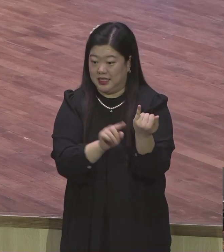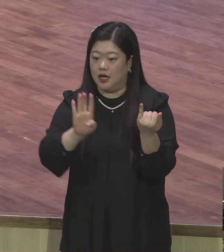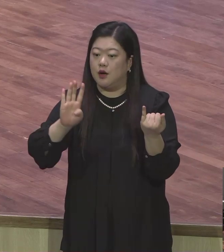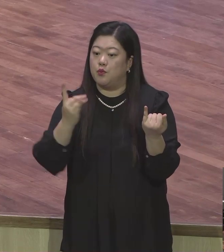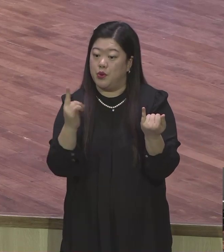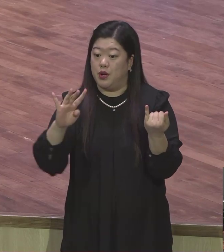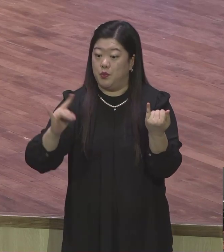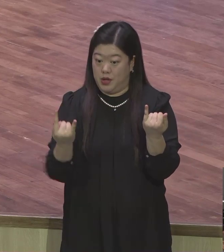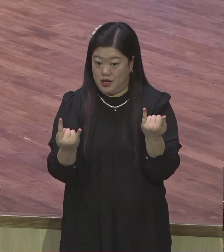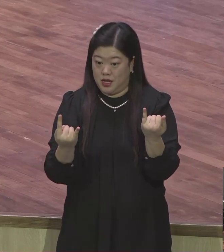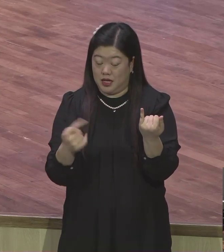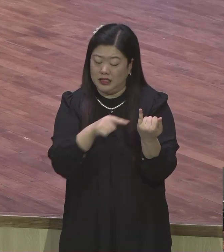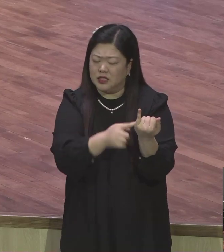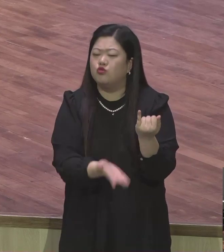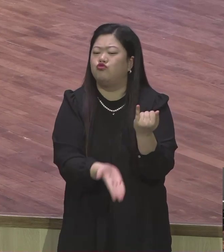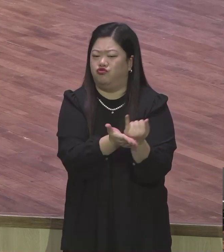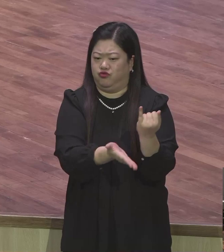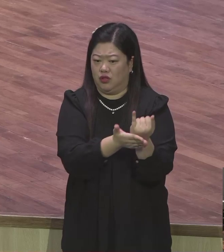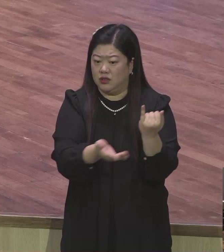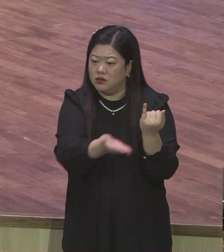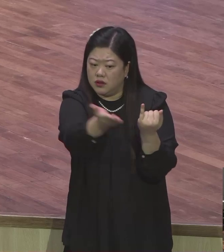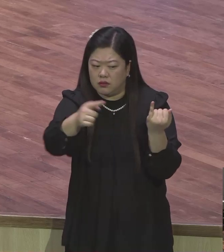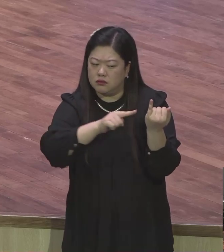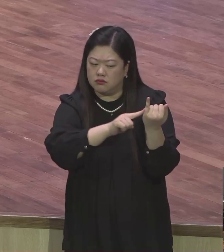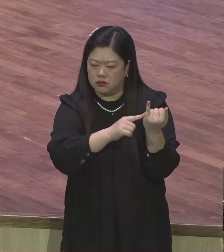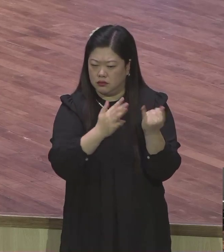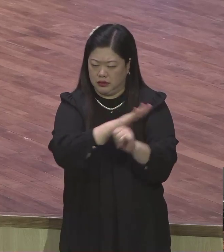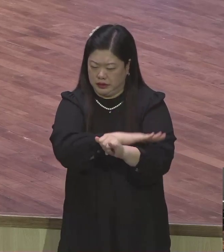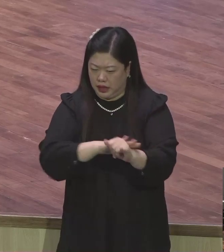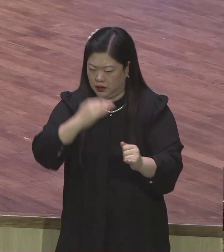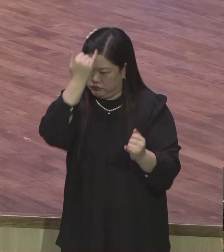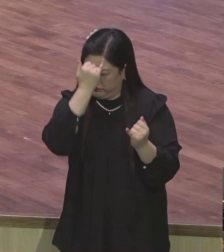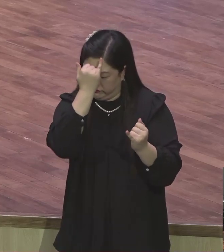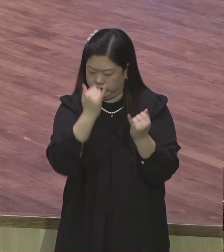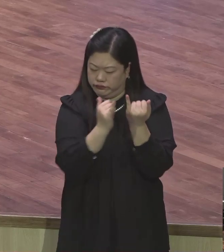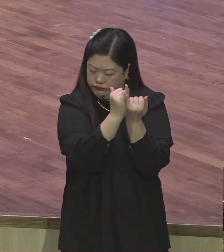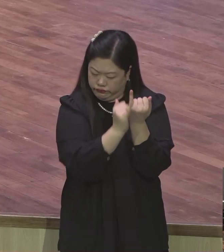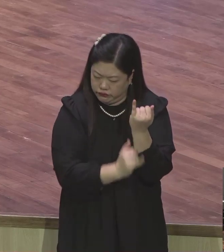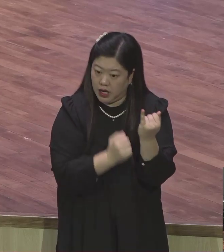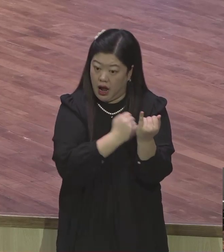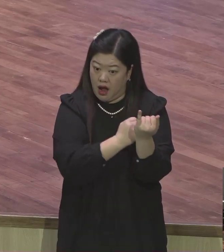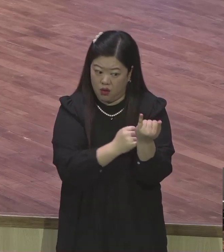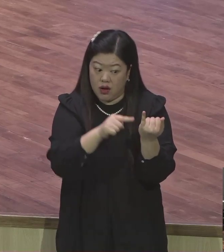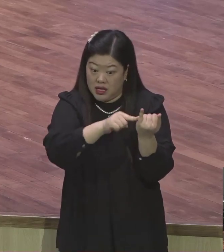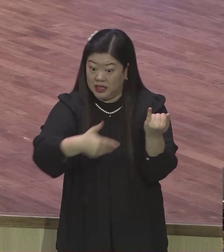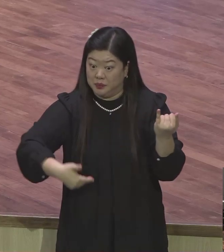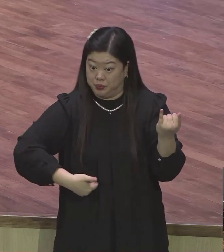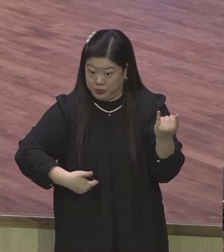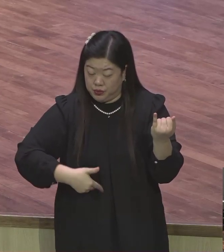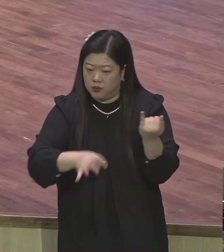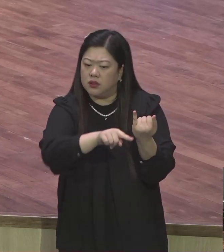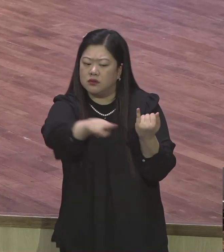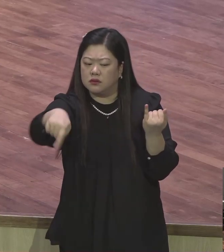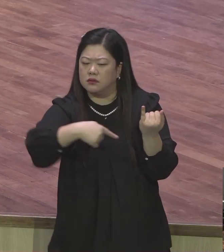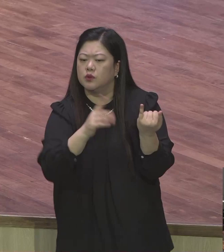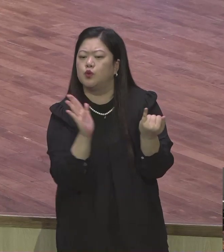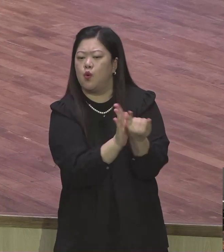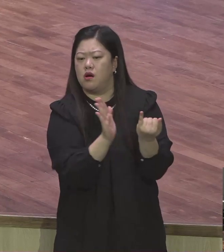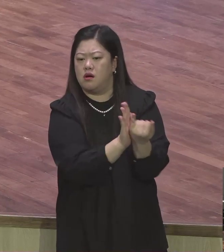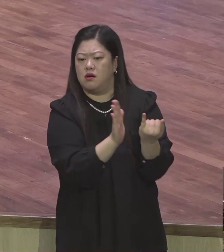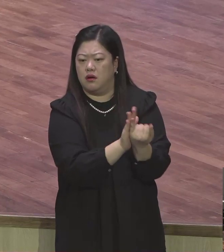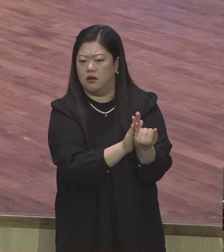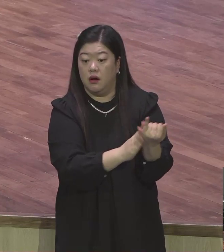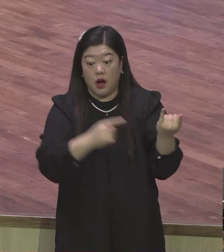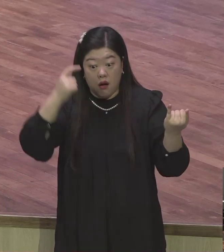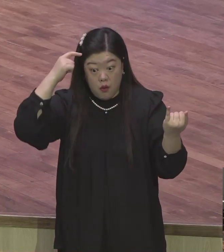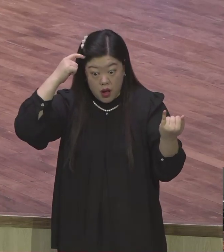너희는 주 안에서 성도들의 합당한 예절로 그를 영접하고 무엇이든지 그에게 소용되는 바를 도와줄지니 이는 그가